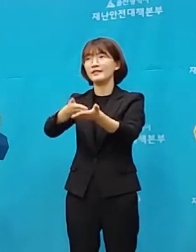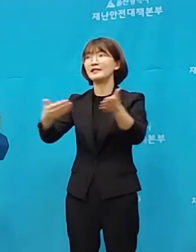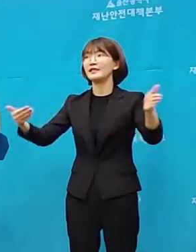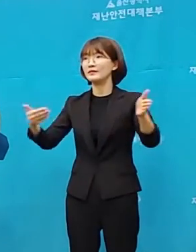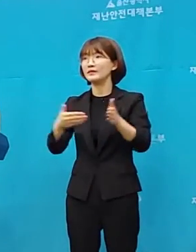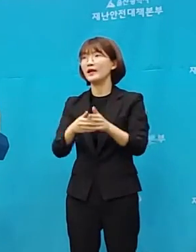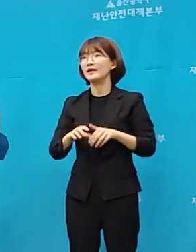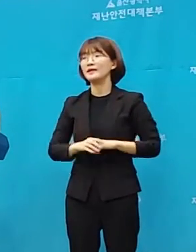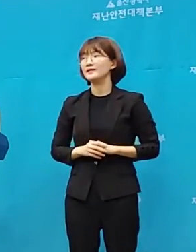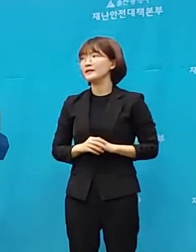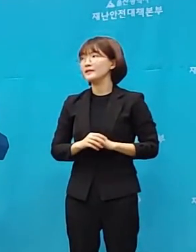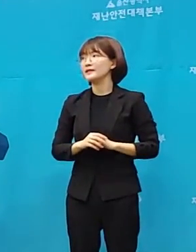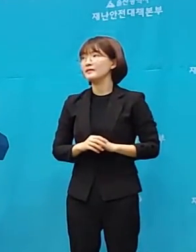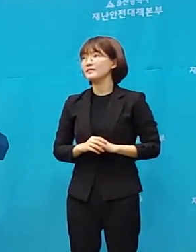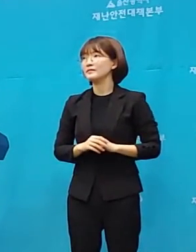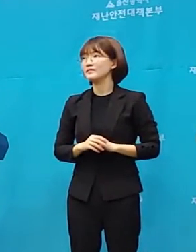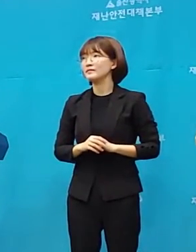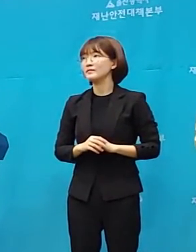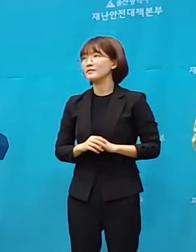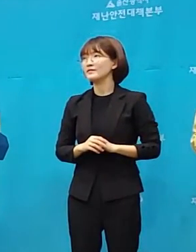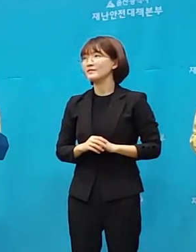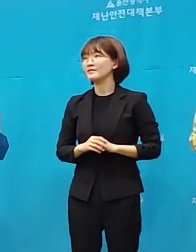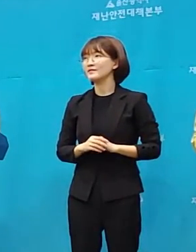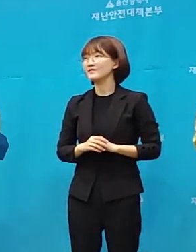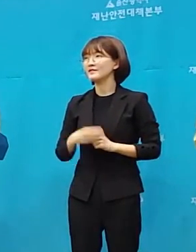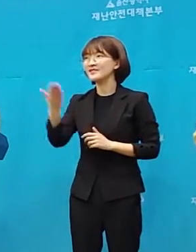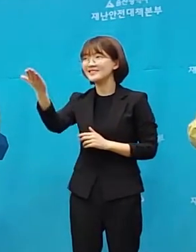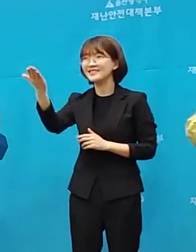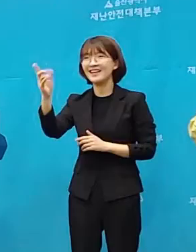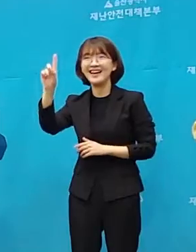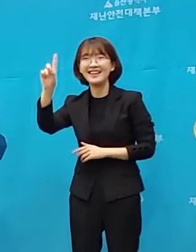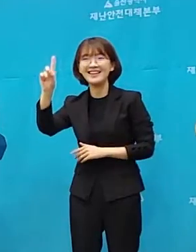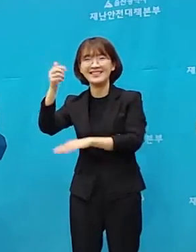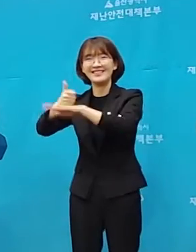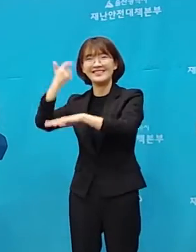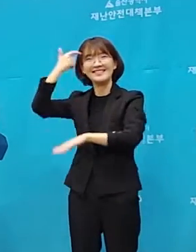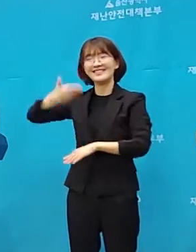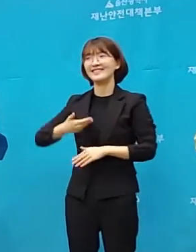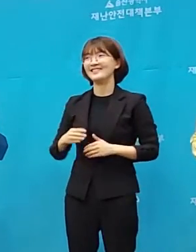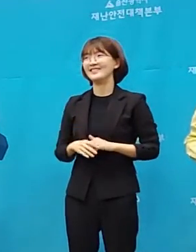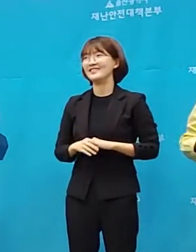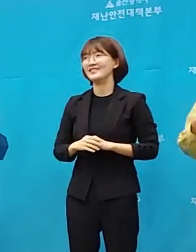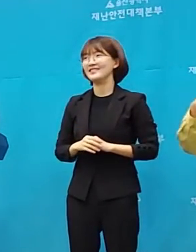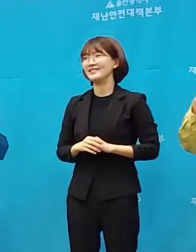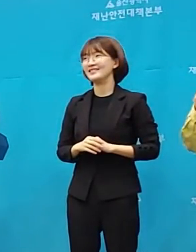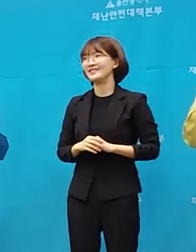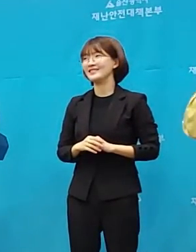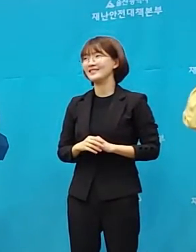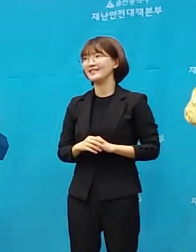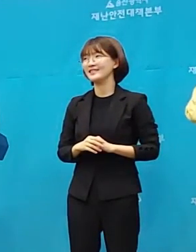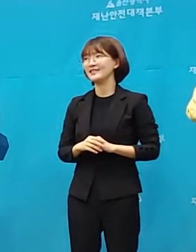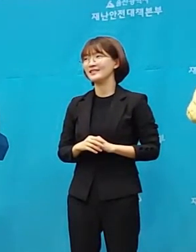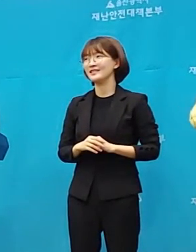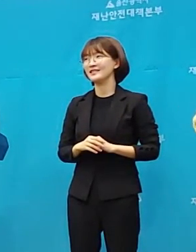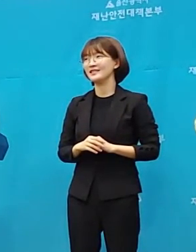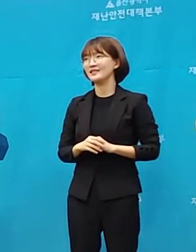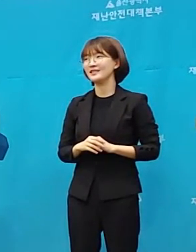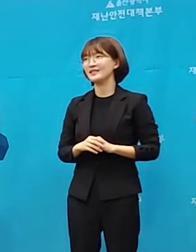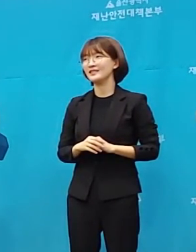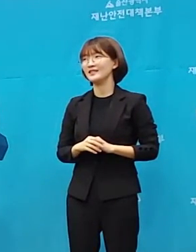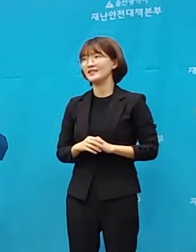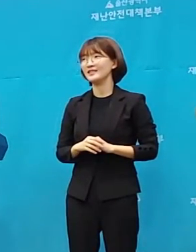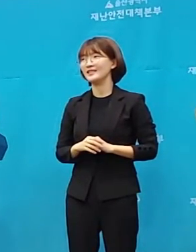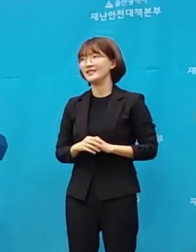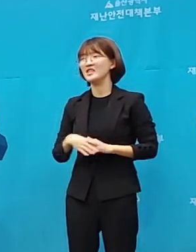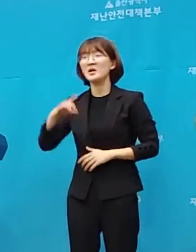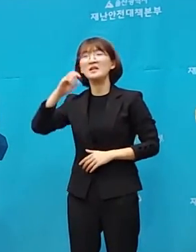마치겠습니다. 저 아쉬운데요, 저. 네. 예, 마지막 제수사항 있어요. 아, 예,